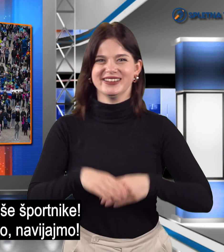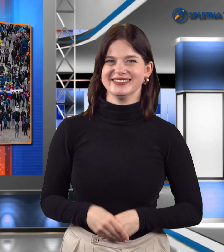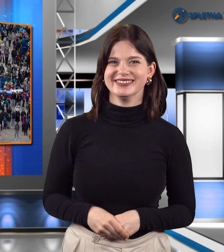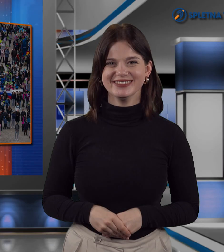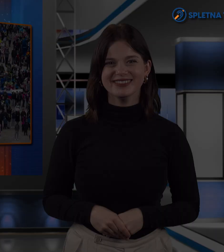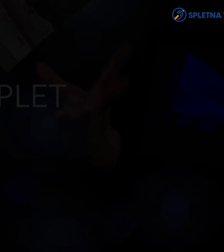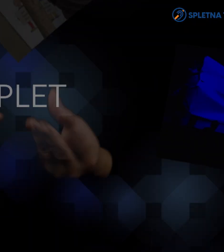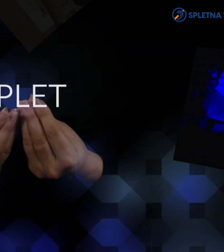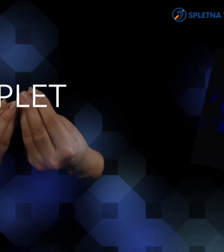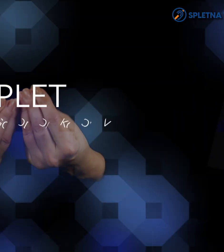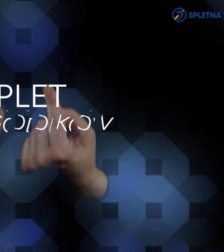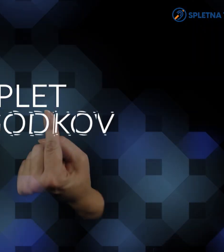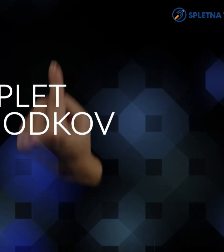naše športnike.